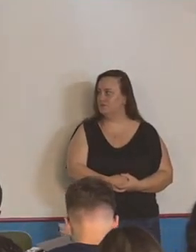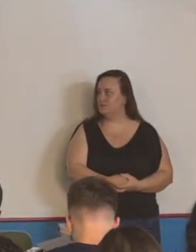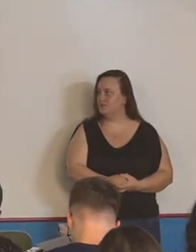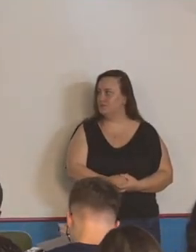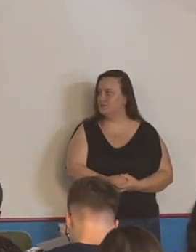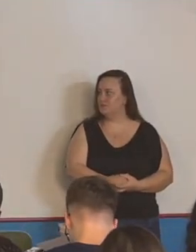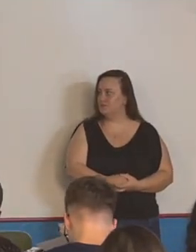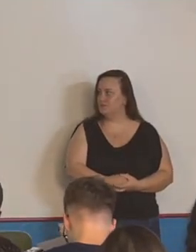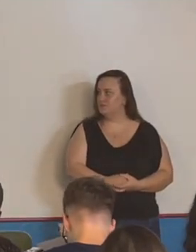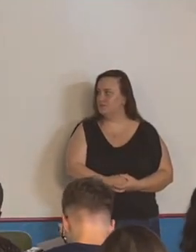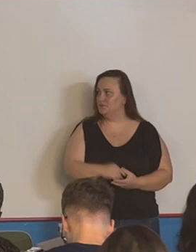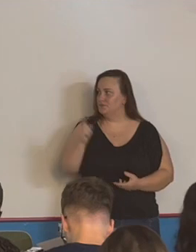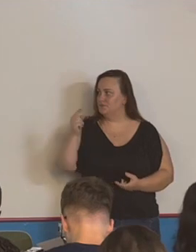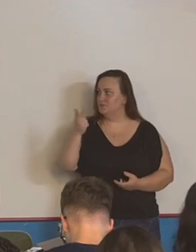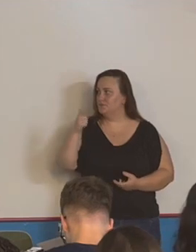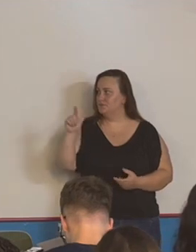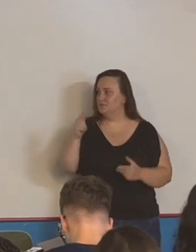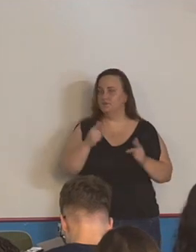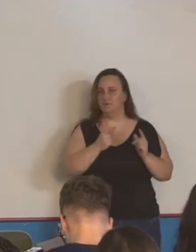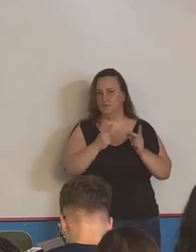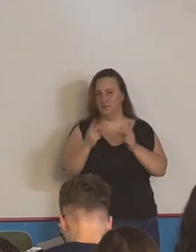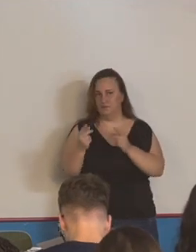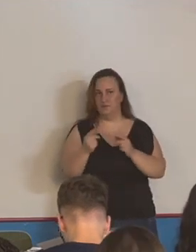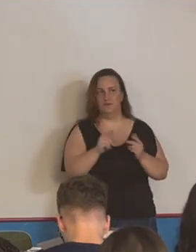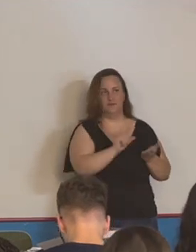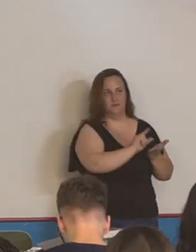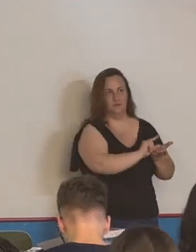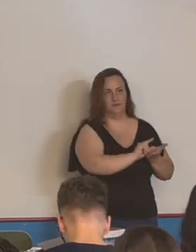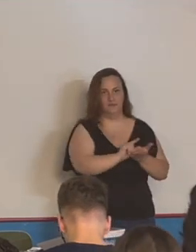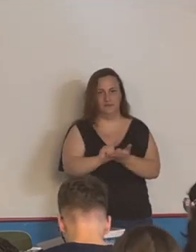Aí eu vou passar para os outros vendedores de miniaturas agora.